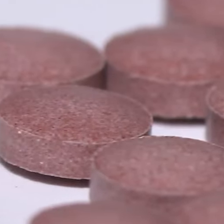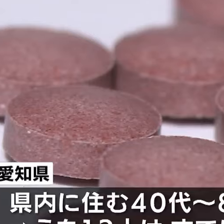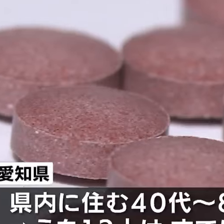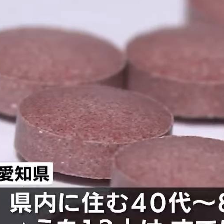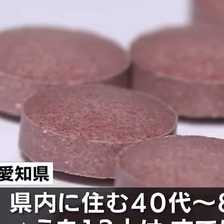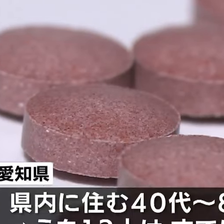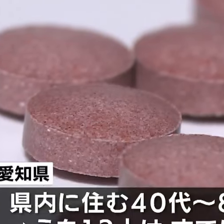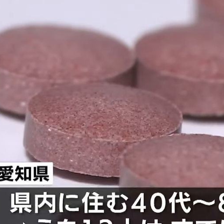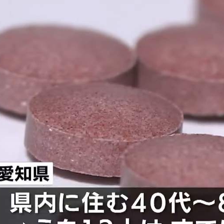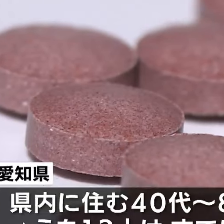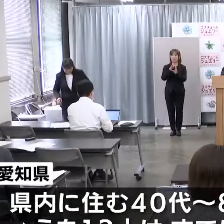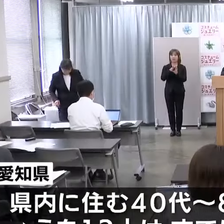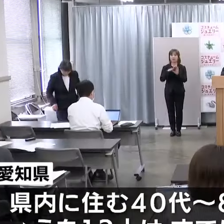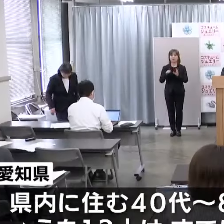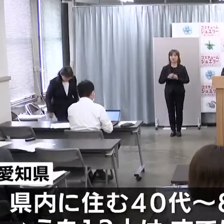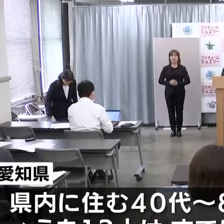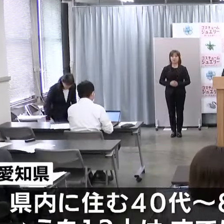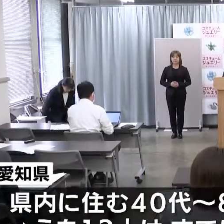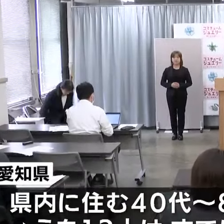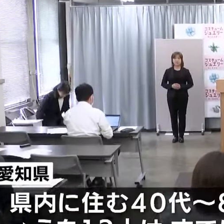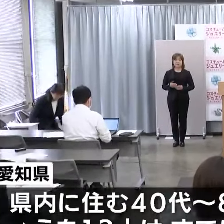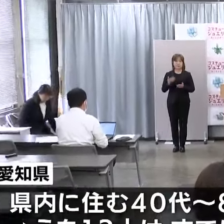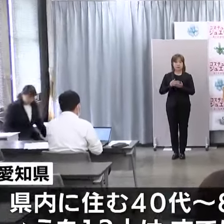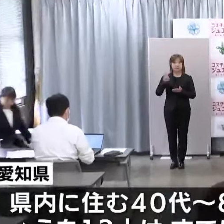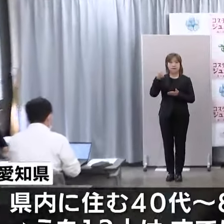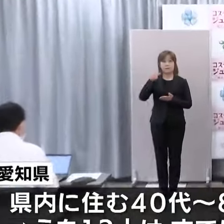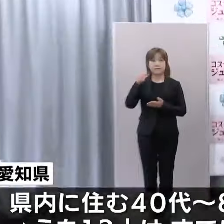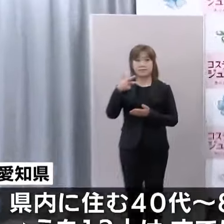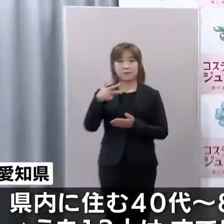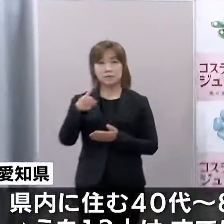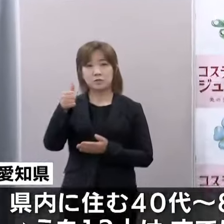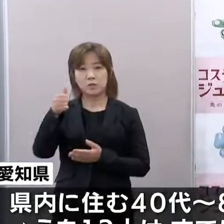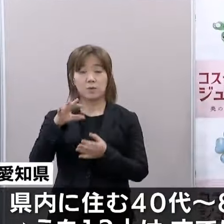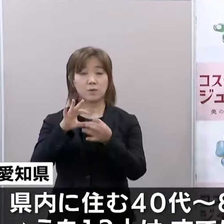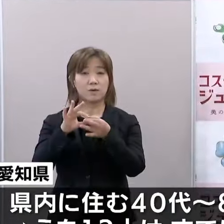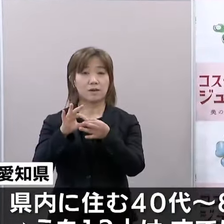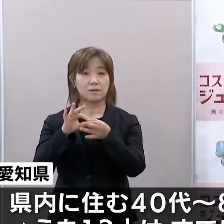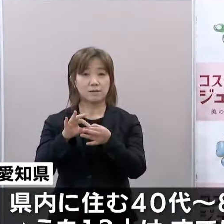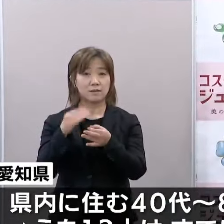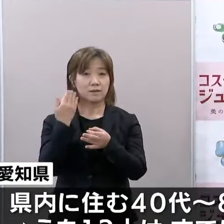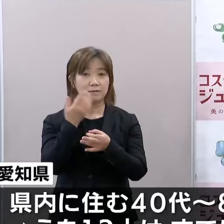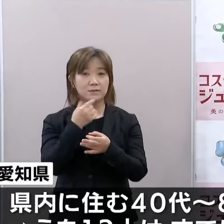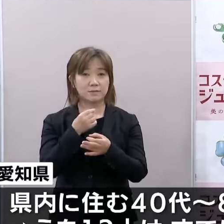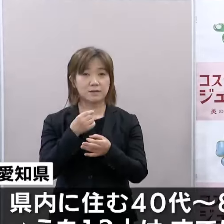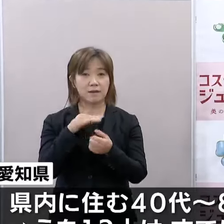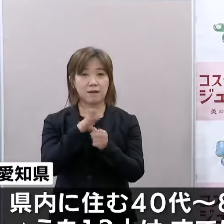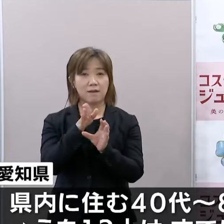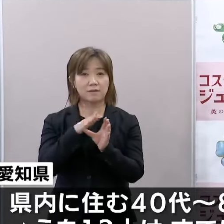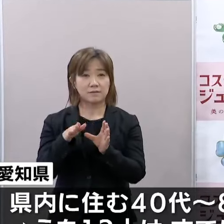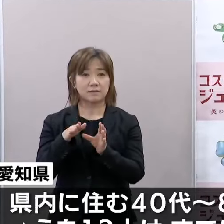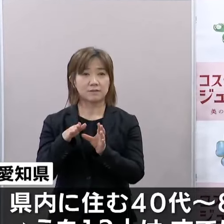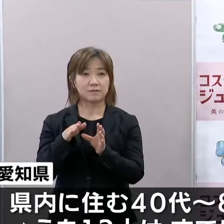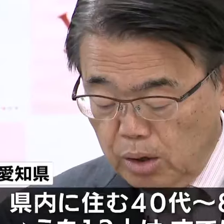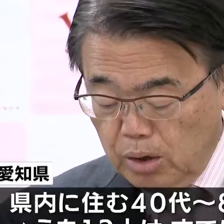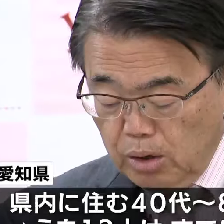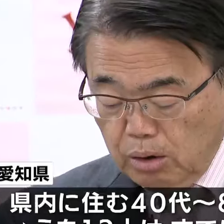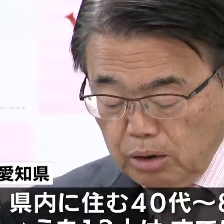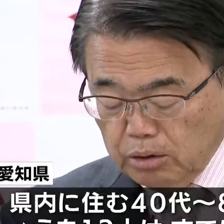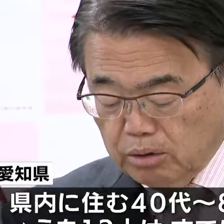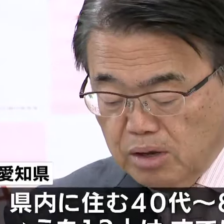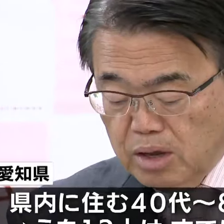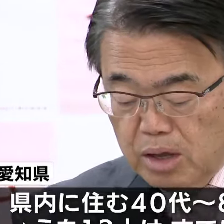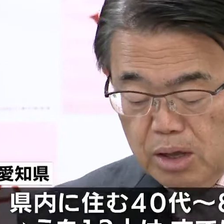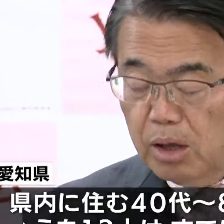年間で愛知県内に住む40代から80代の男女3人が入院していたことが県の調査で分かりまし